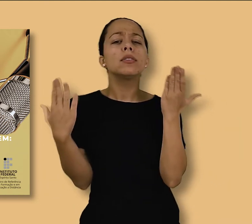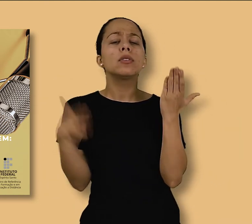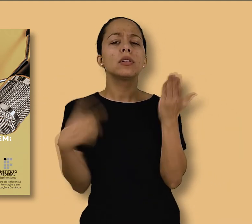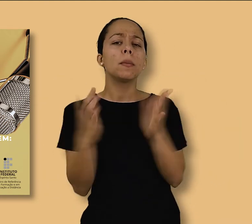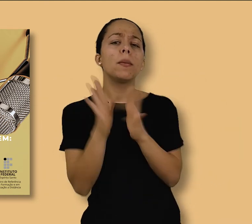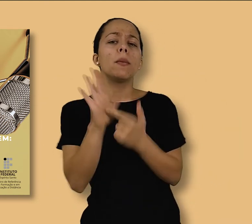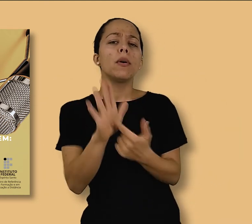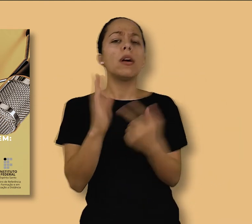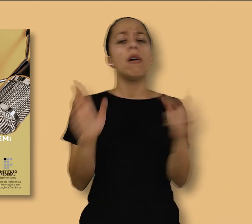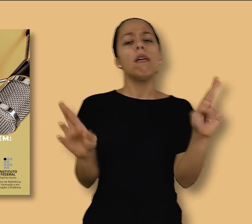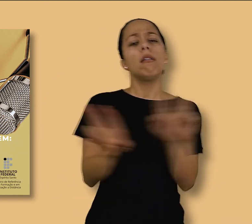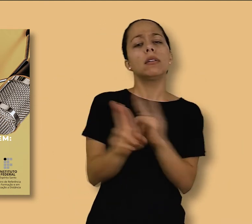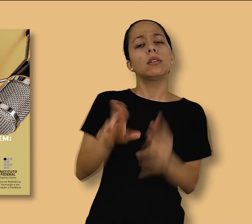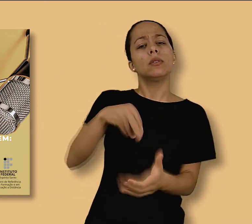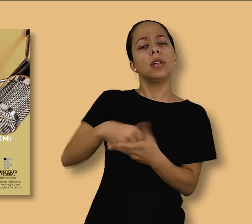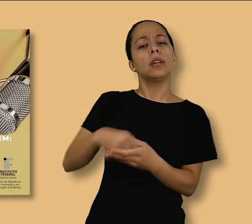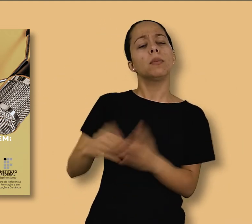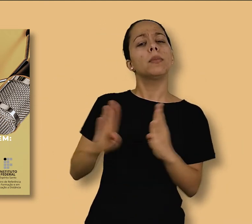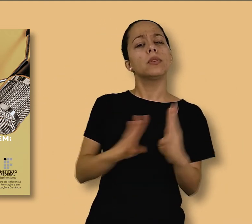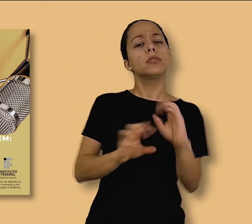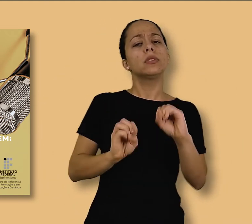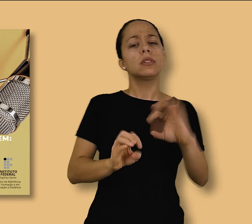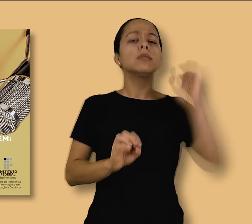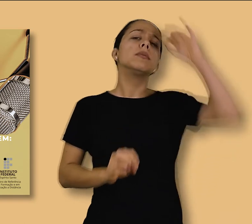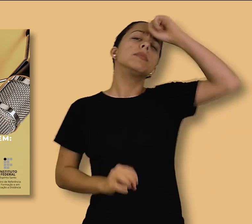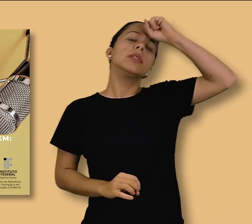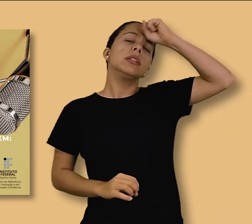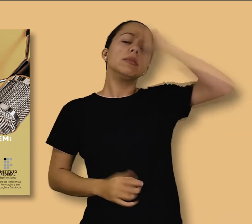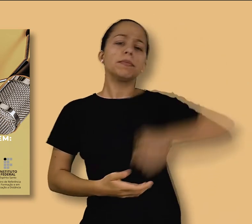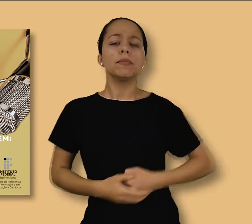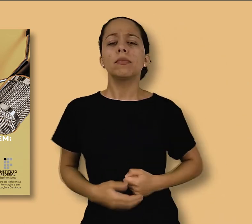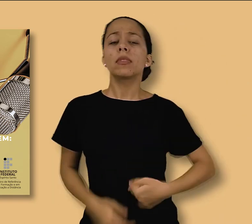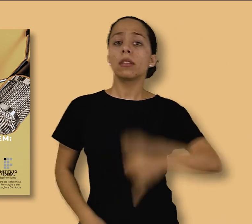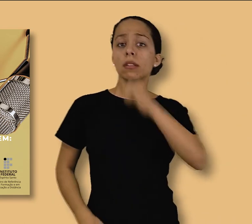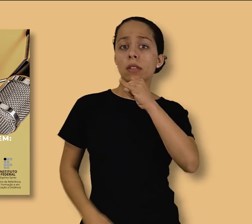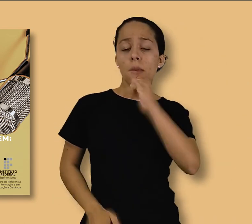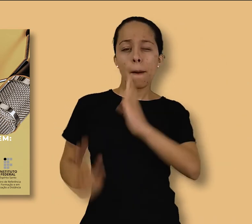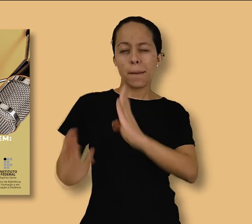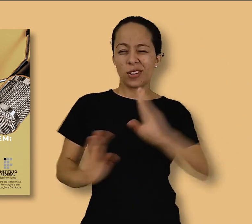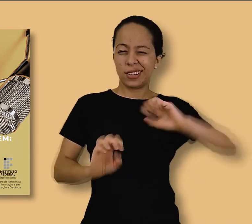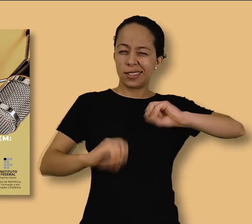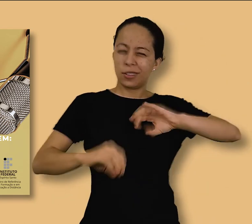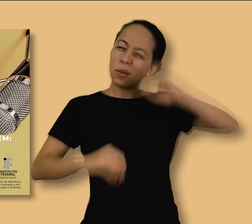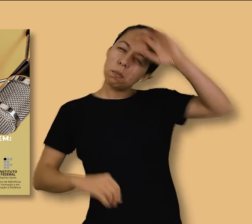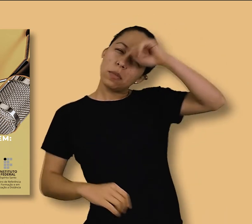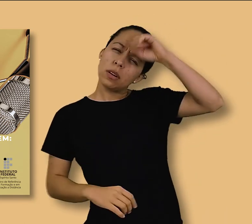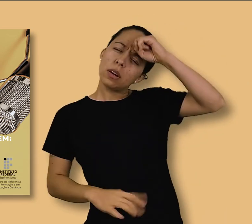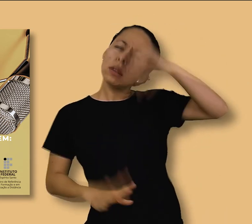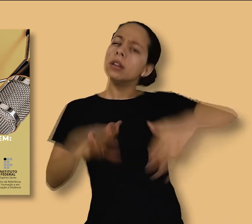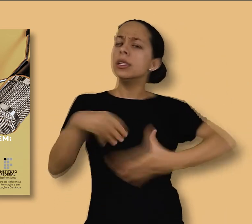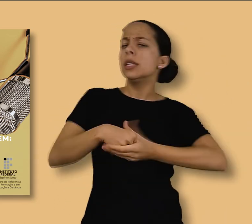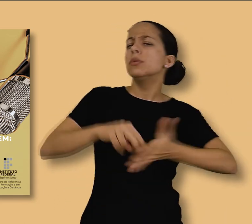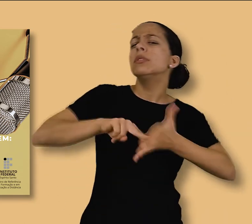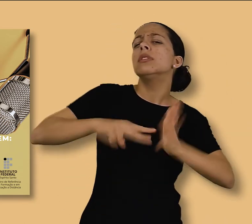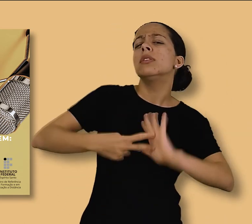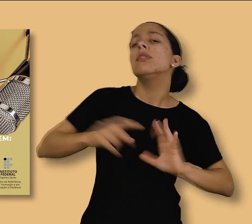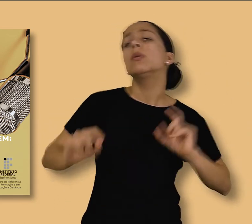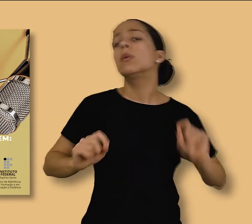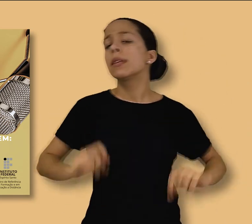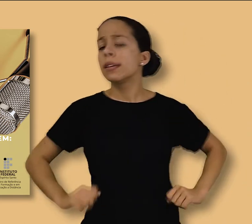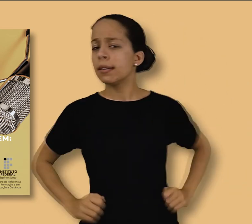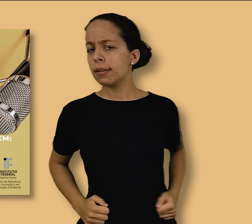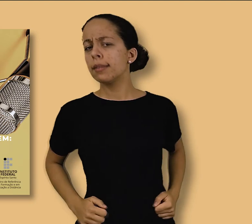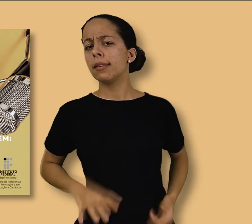variáveis presentes do processo de ensino-aprendizagem o que que vem a sede modo geral processo de ensino-aprendizagem O que que está em jogo